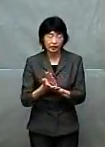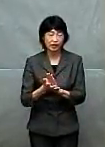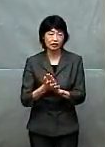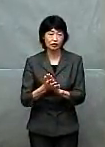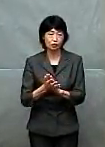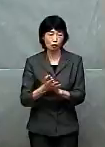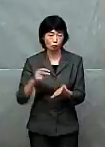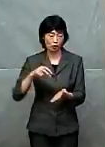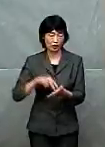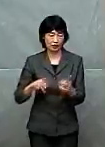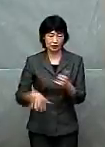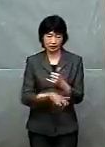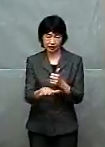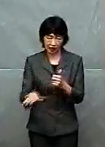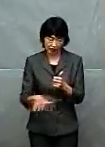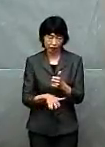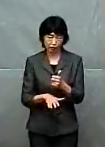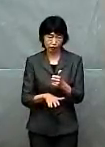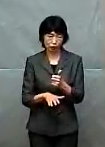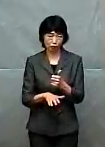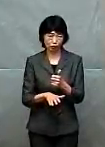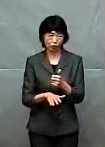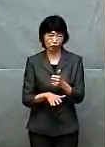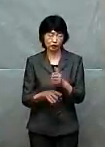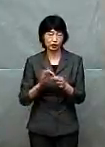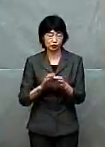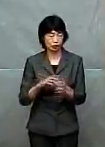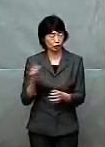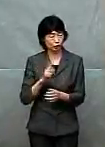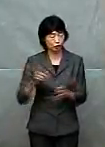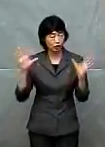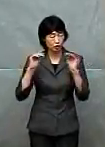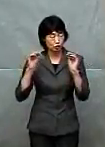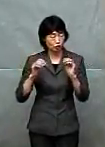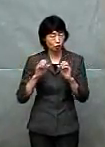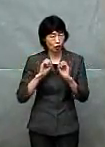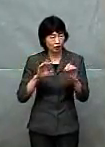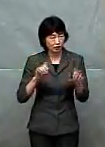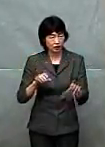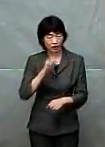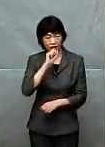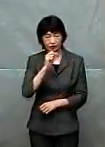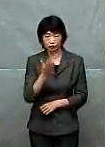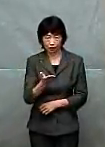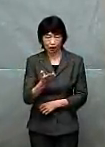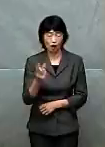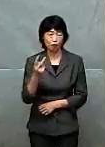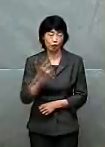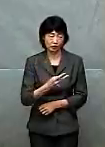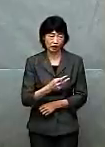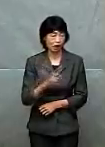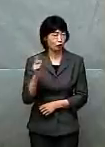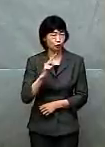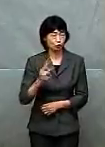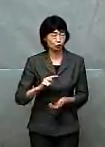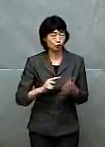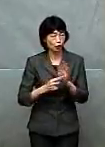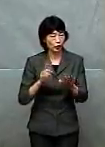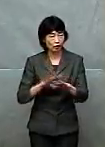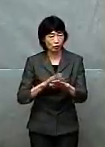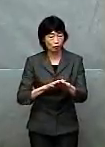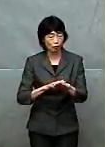たってどのような情報を発信するのが良いのか、またどのような表現がふさわしいの